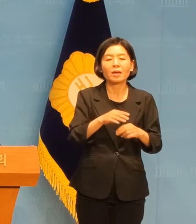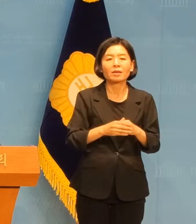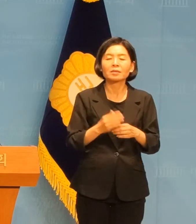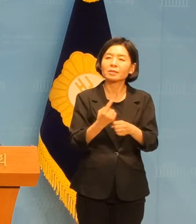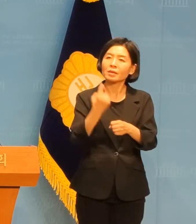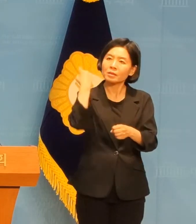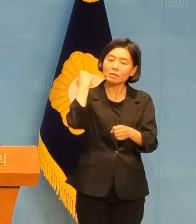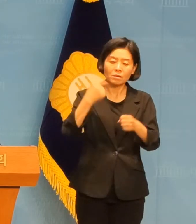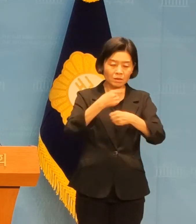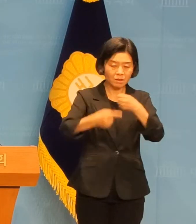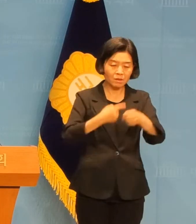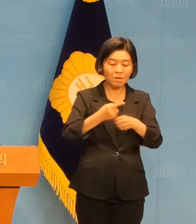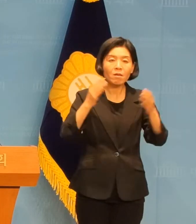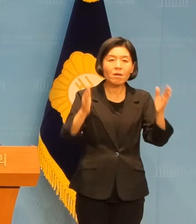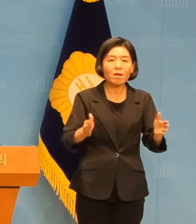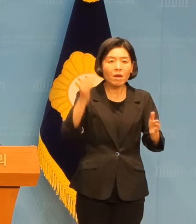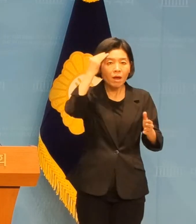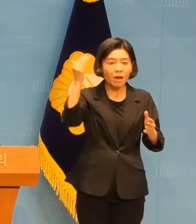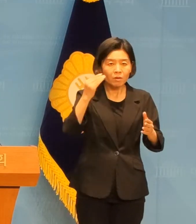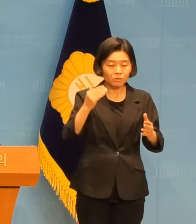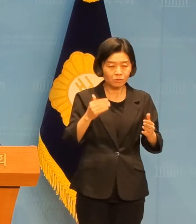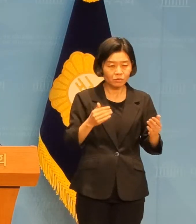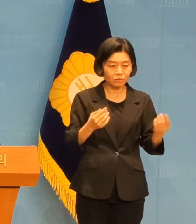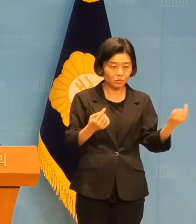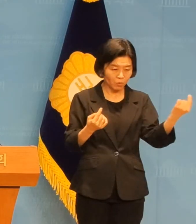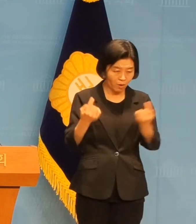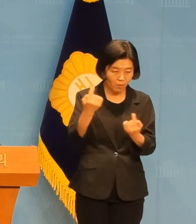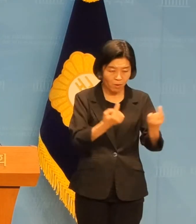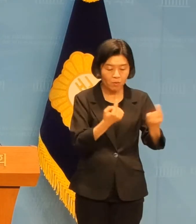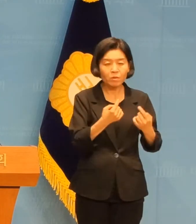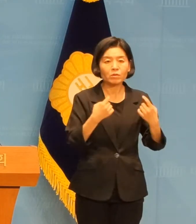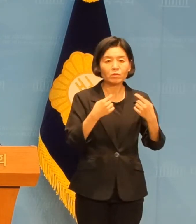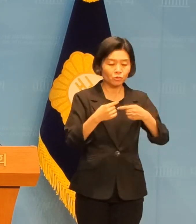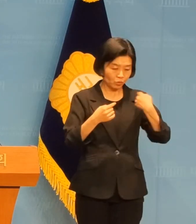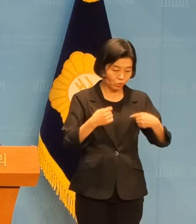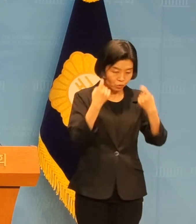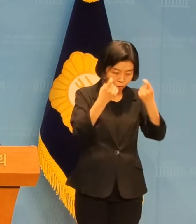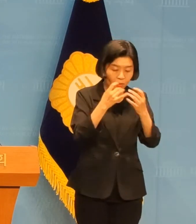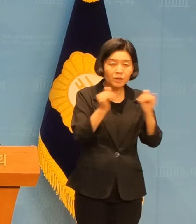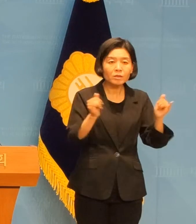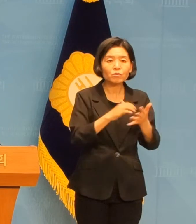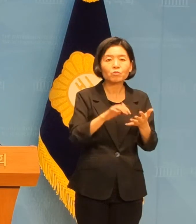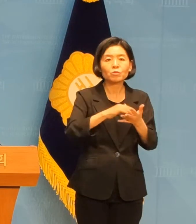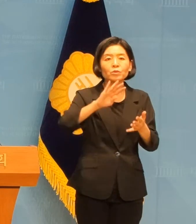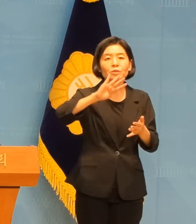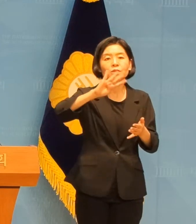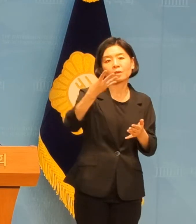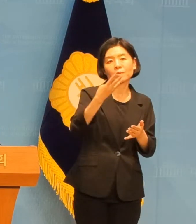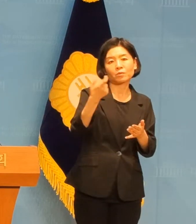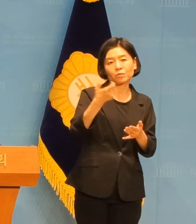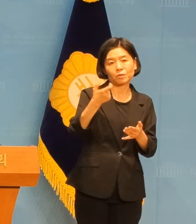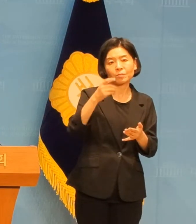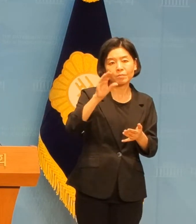해 대한민국을 방문한 중국인 관광객이 460만 명입니다.